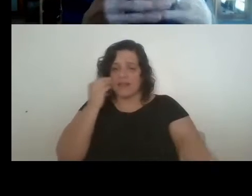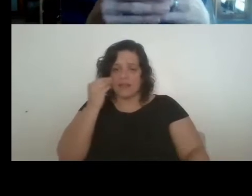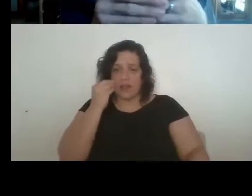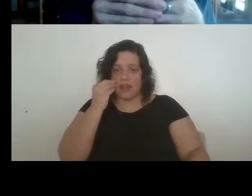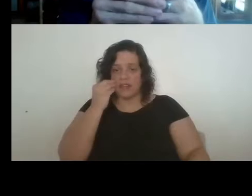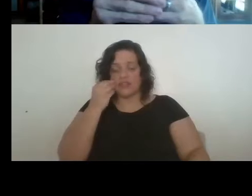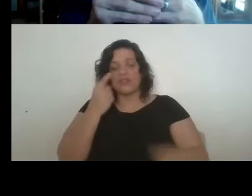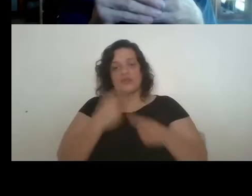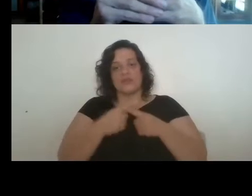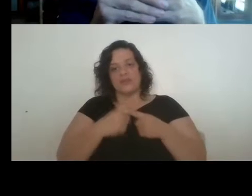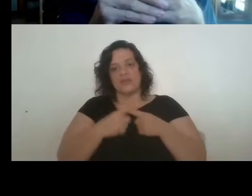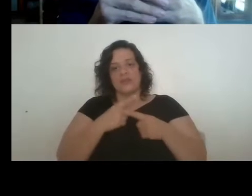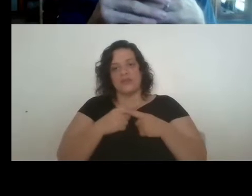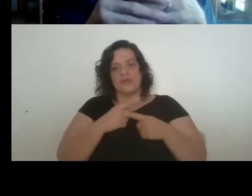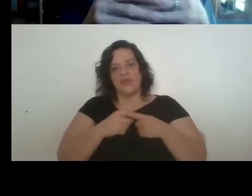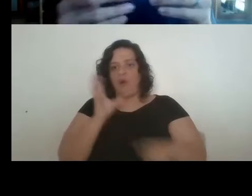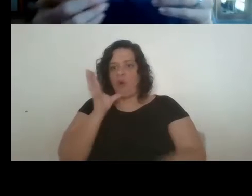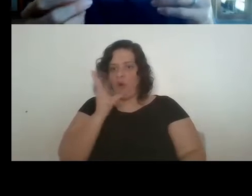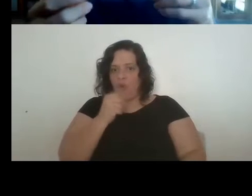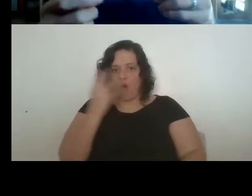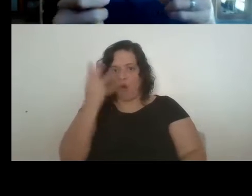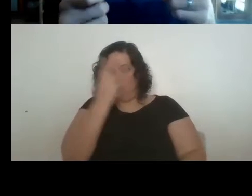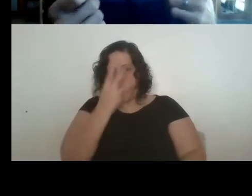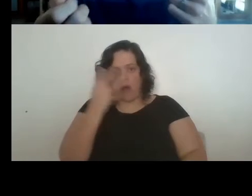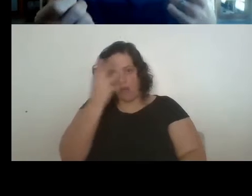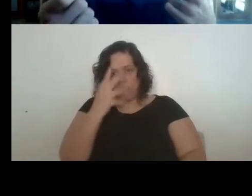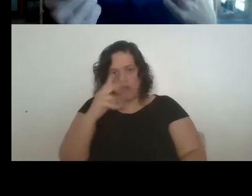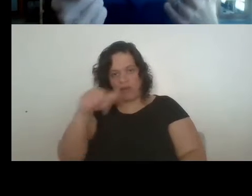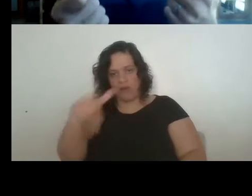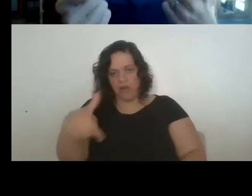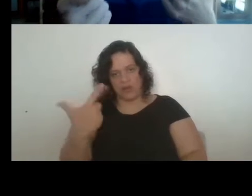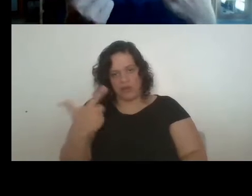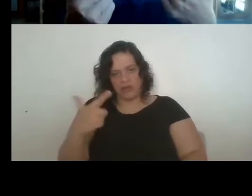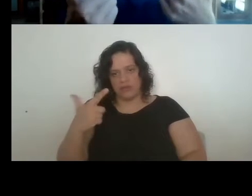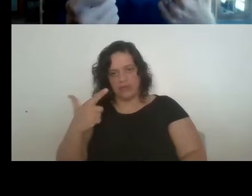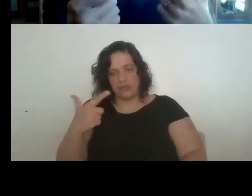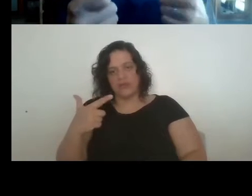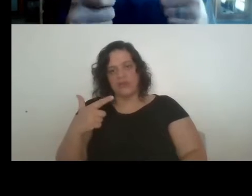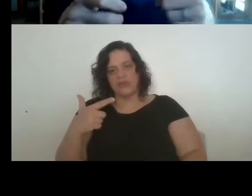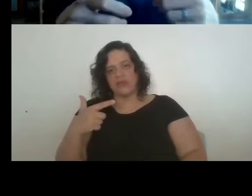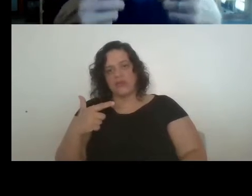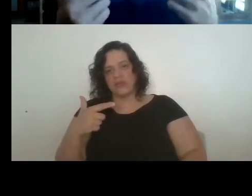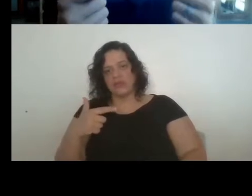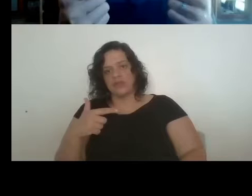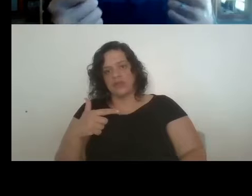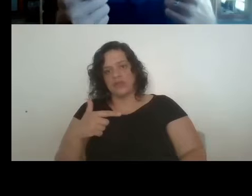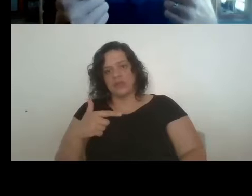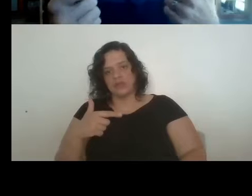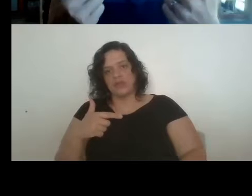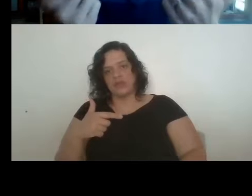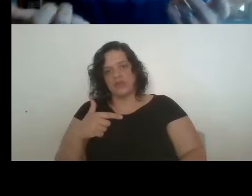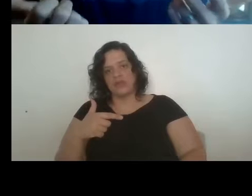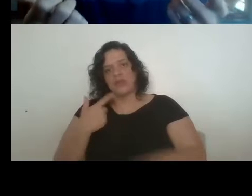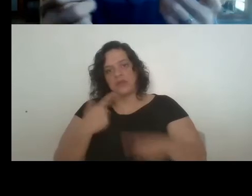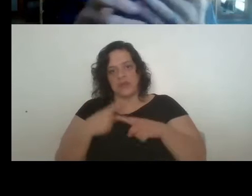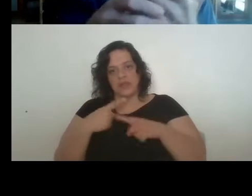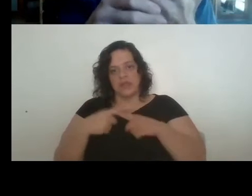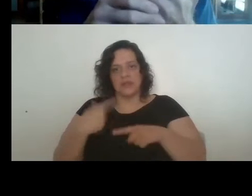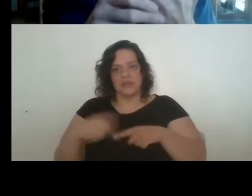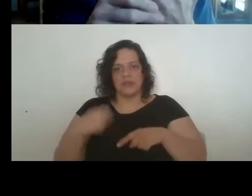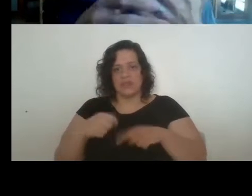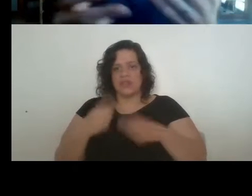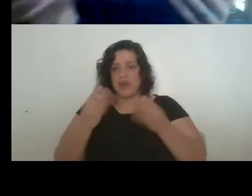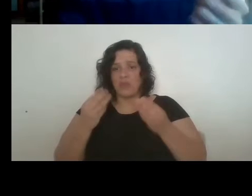saturação longa de 4 horas depois e que você exigiria uma presença de uma quantidade muito grande